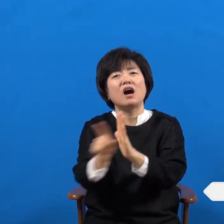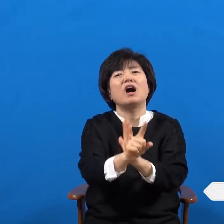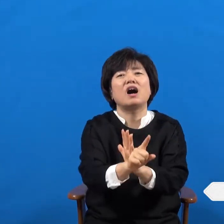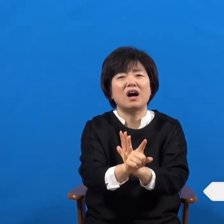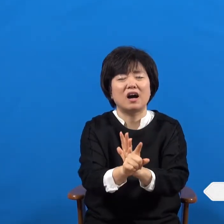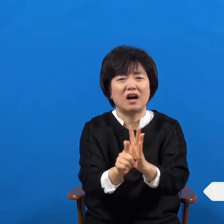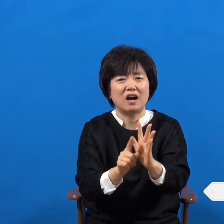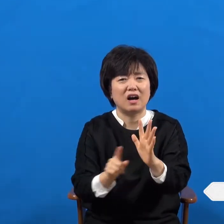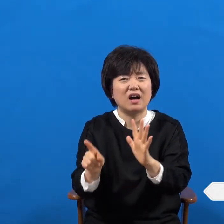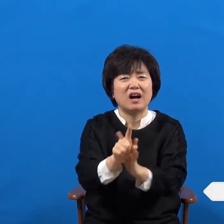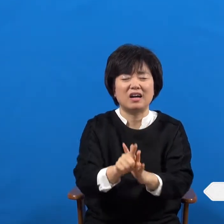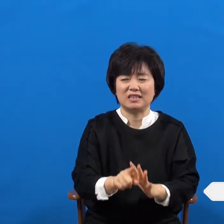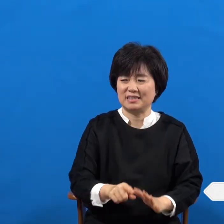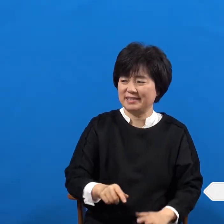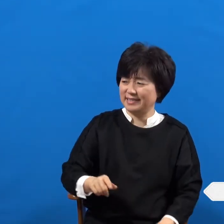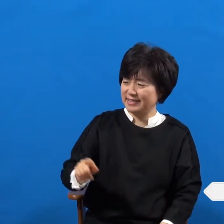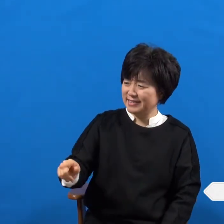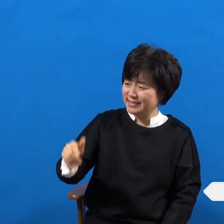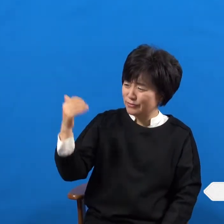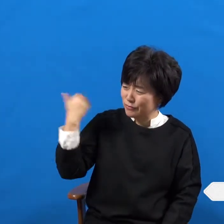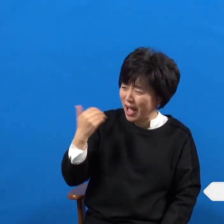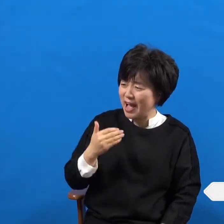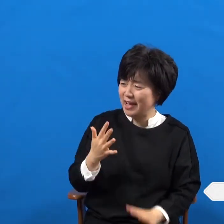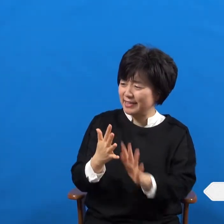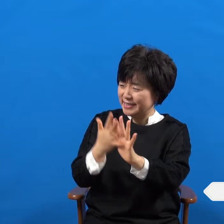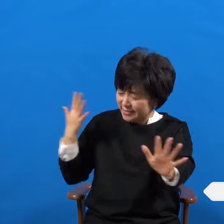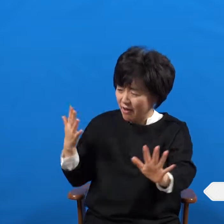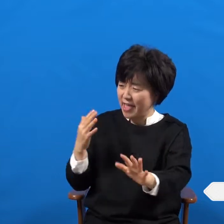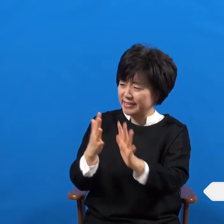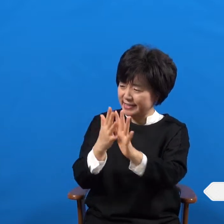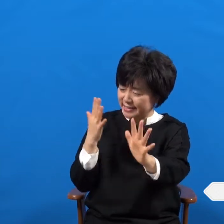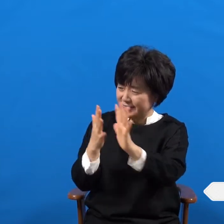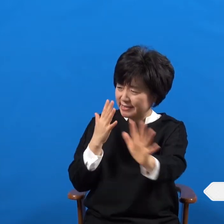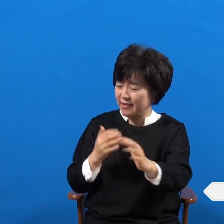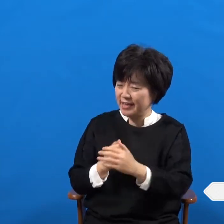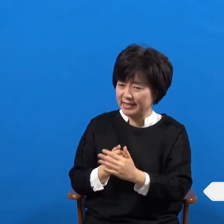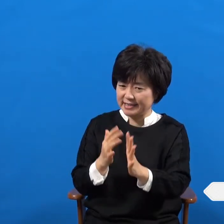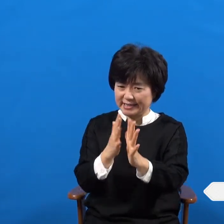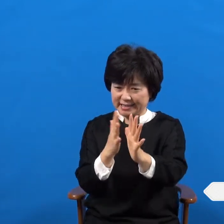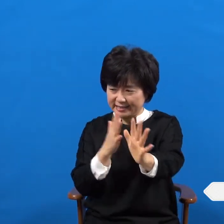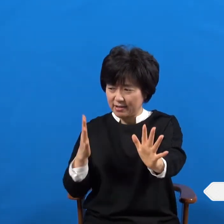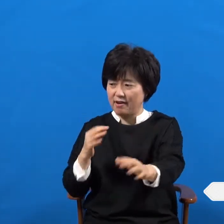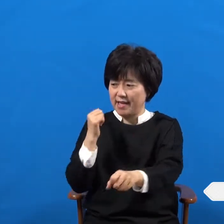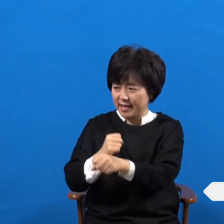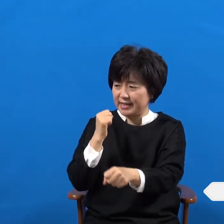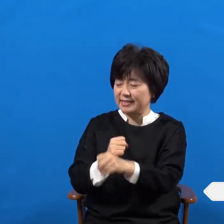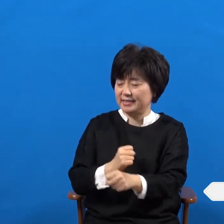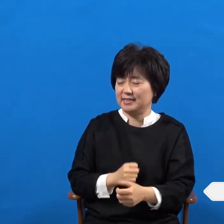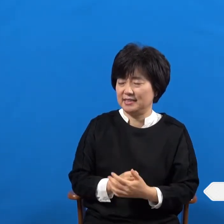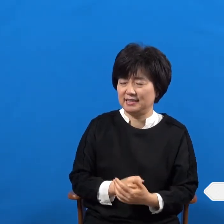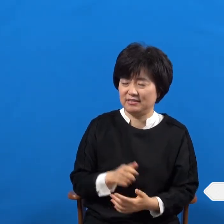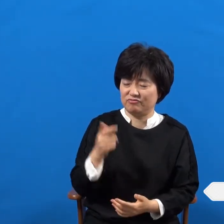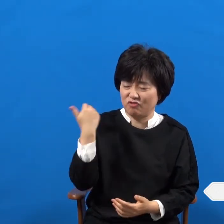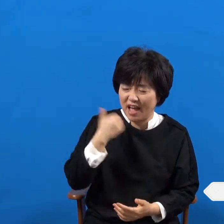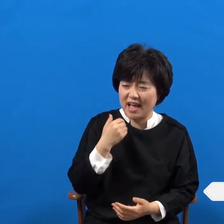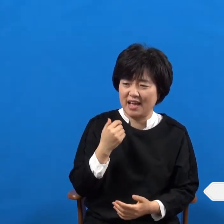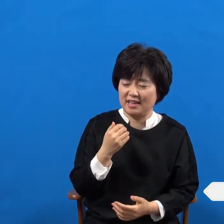반응합니까? 아니, 질서를 지켜야지. 지금도 저렇게 질서를 안 지키는 사람들이 있나?